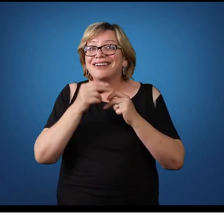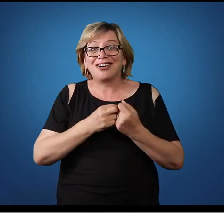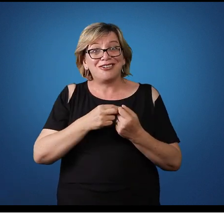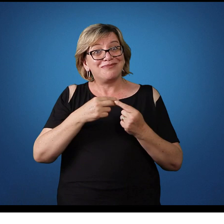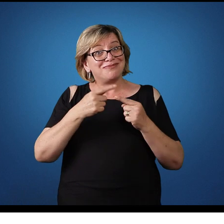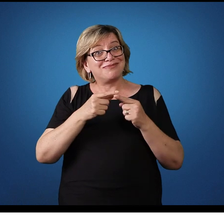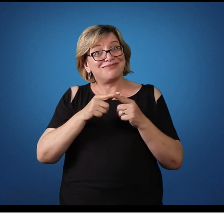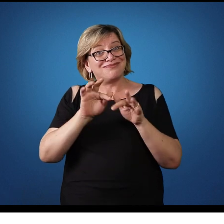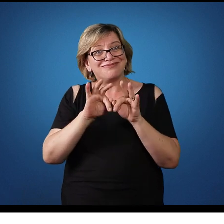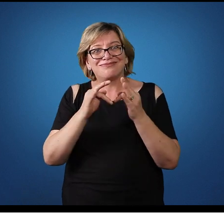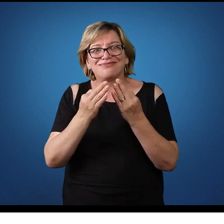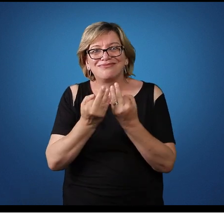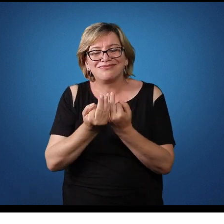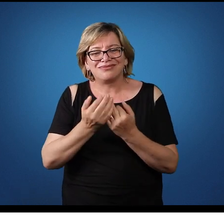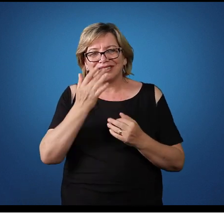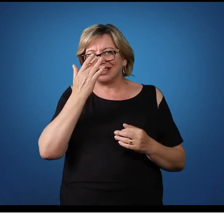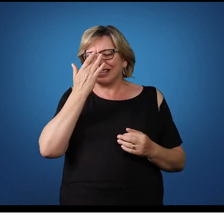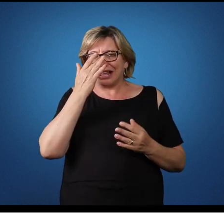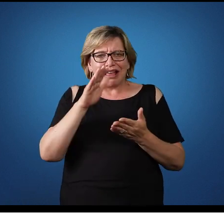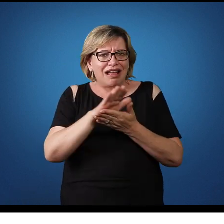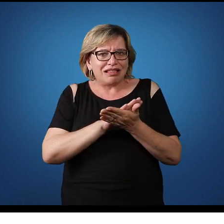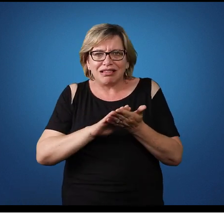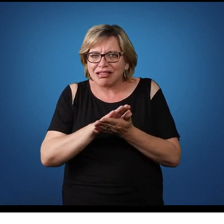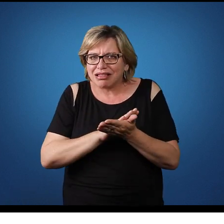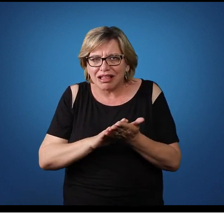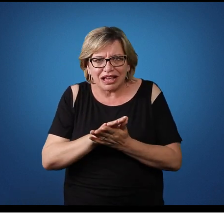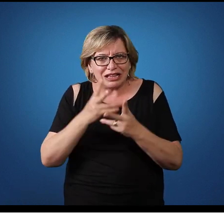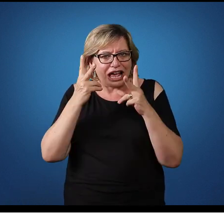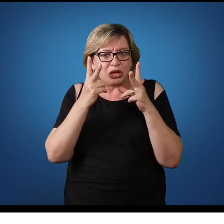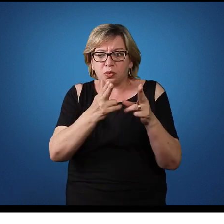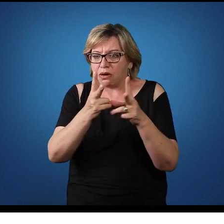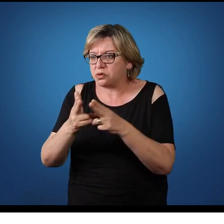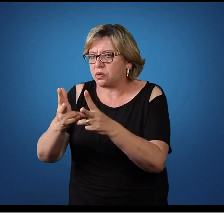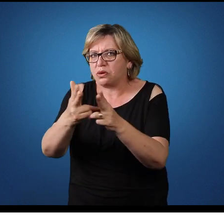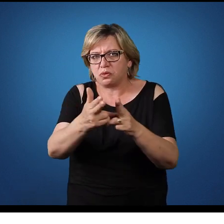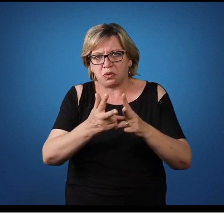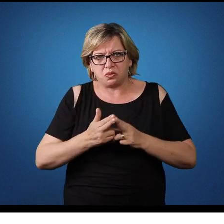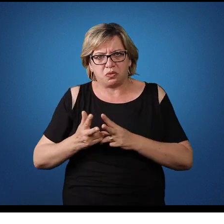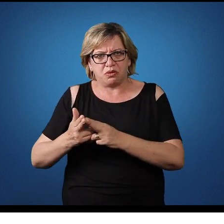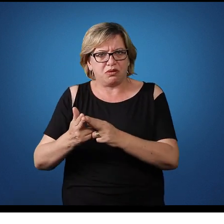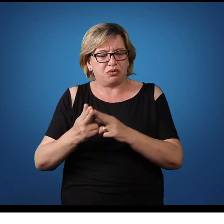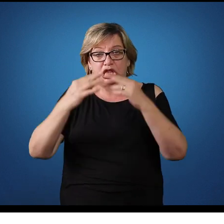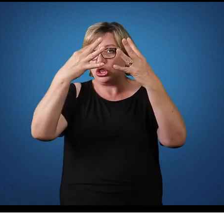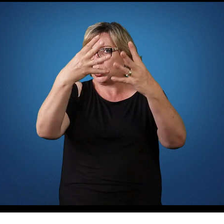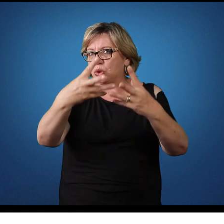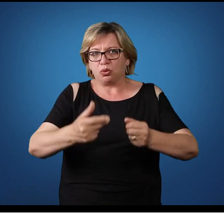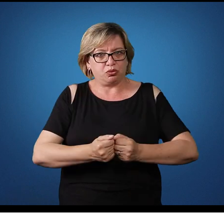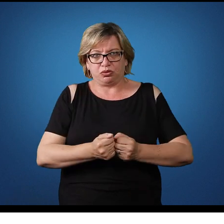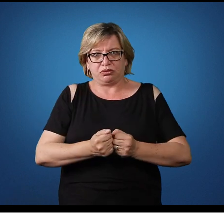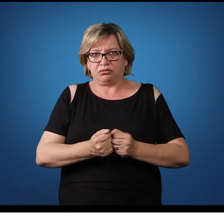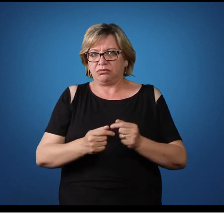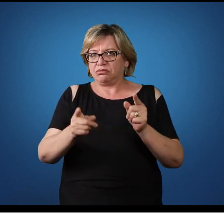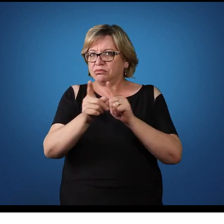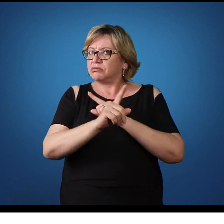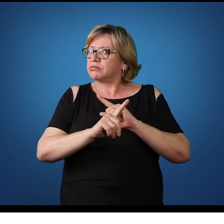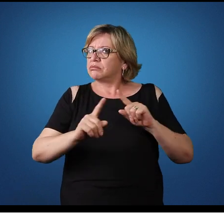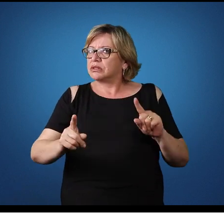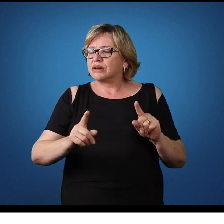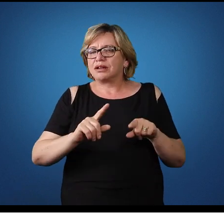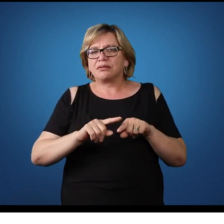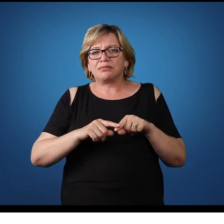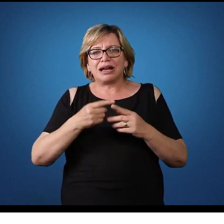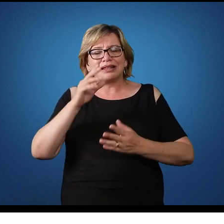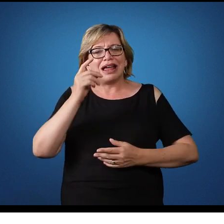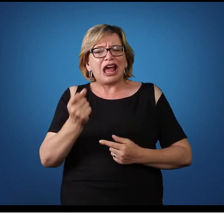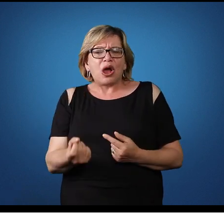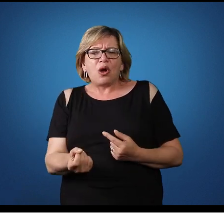mesmo cacoete. Não há nada que seja comum a todos eles, que a gente possa encontrar em todo e em cada um deles. Mas,